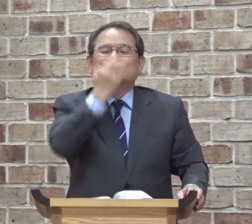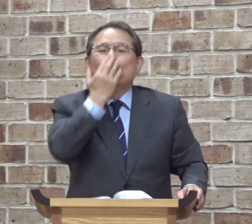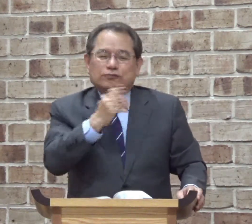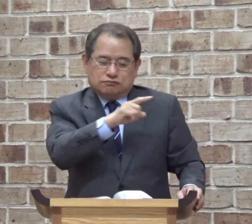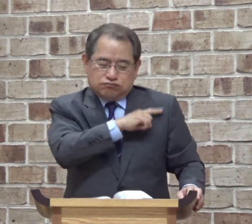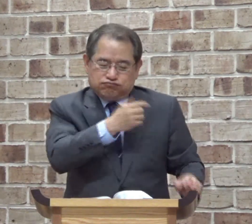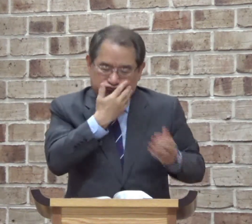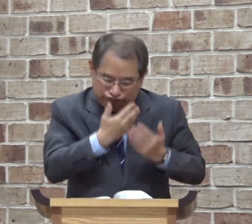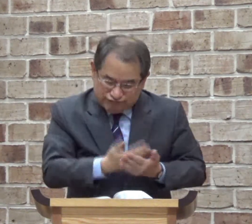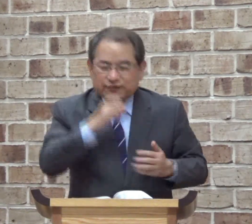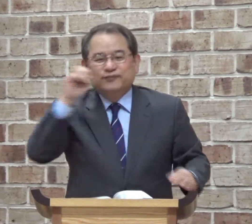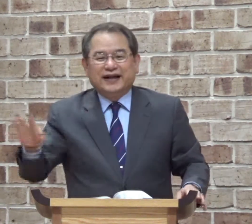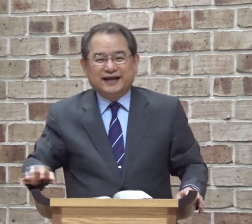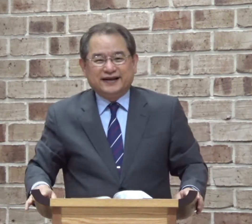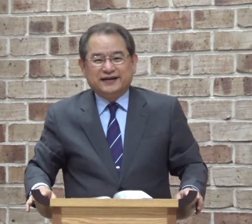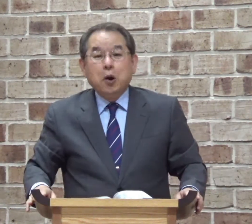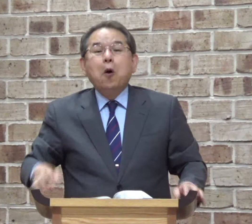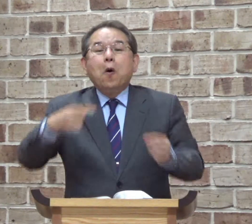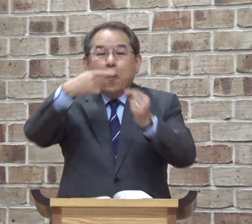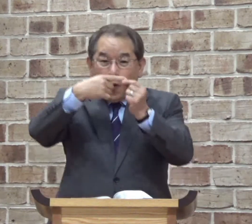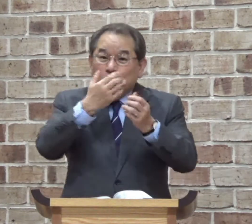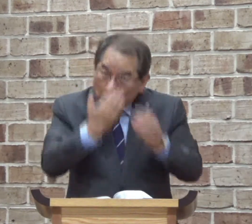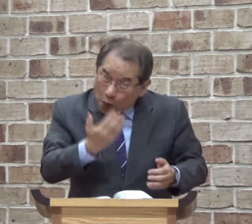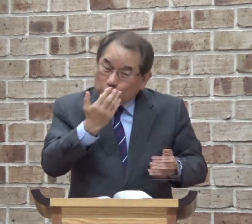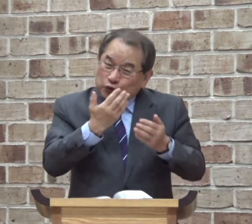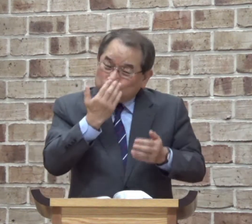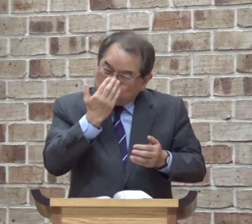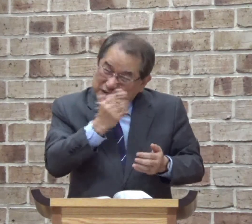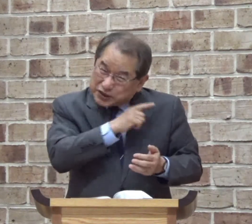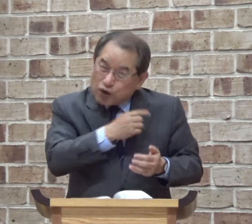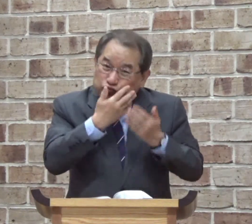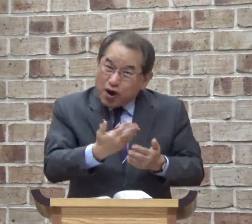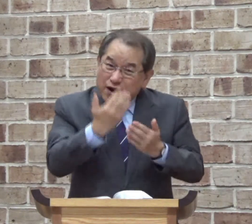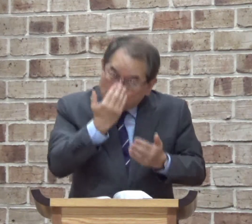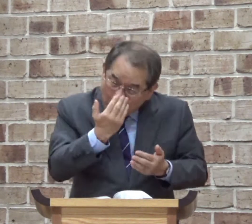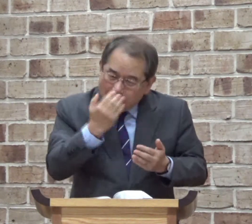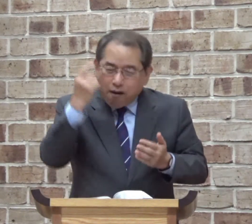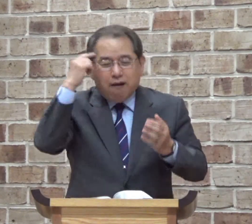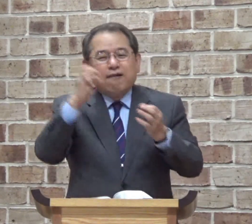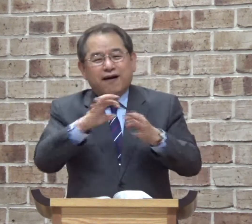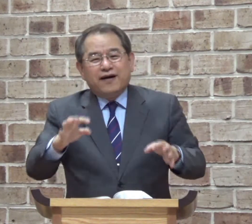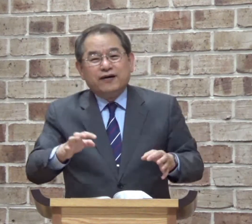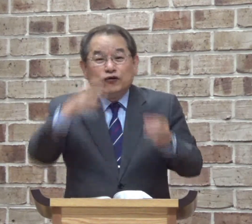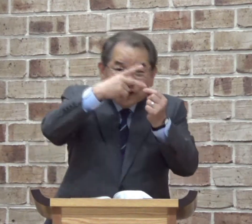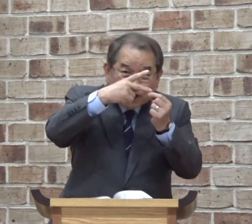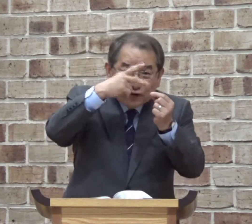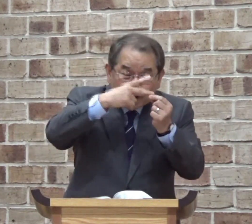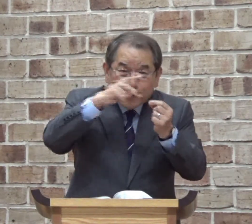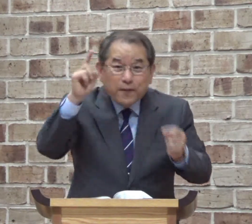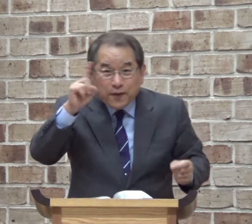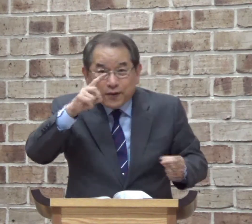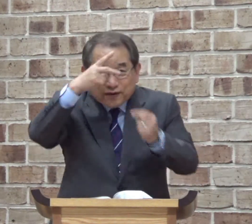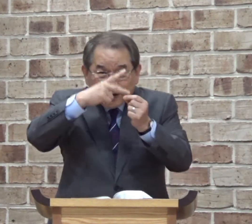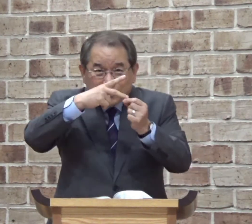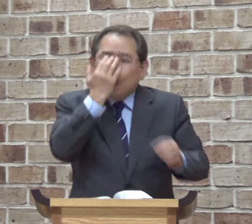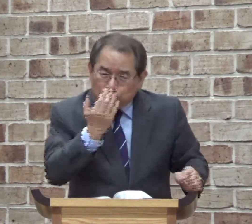근데 그가 기독교 최고의 덕목은 첫째도 겸손, 두 번째 무엇입니까? 겸손, 세 번째 무엇입니까?